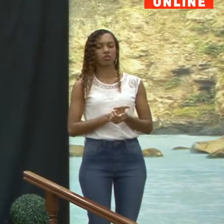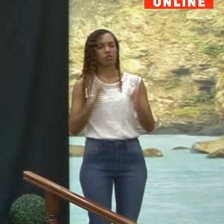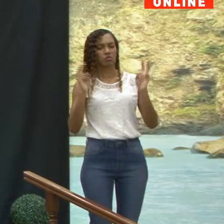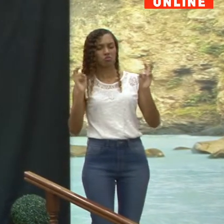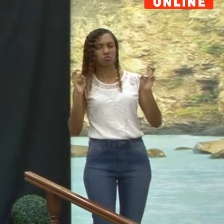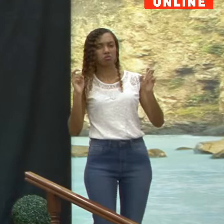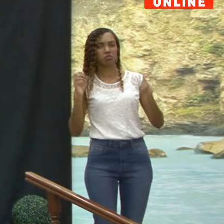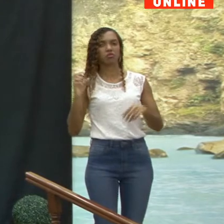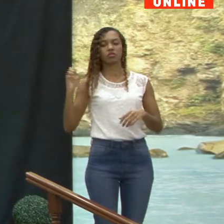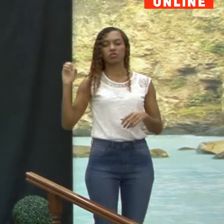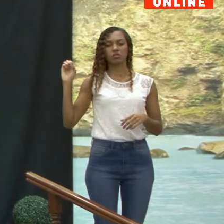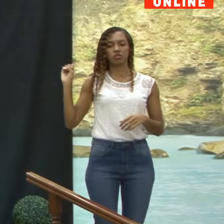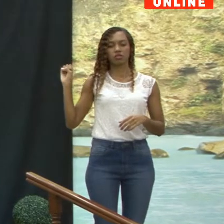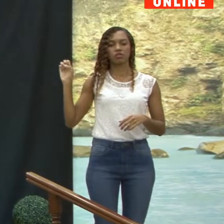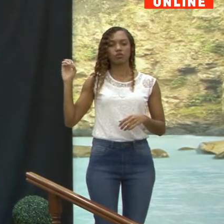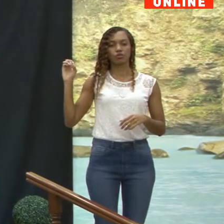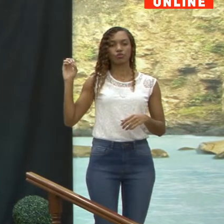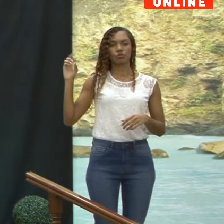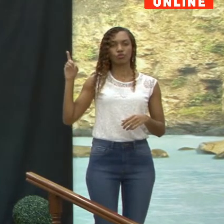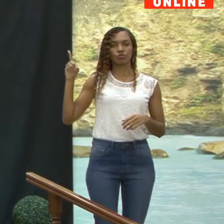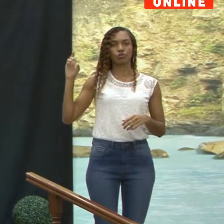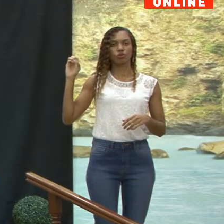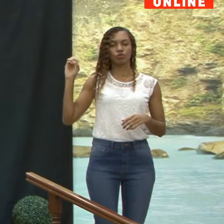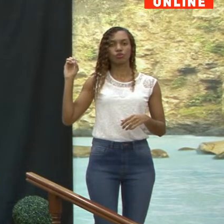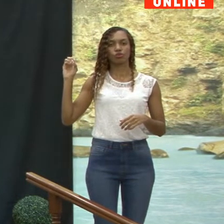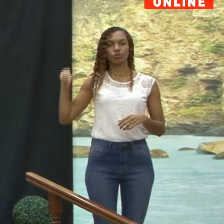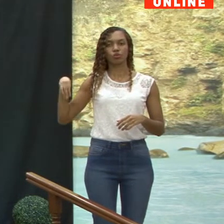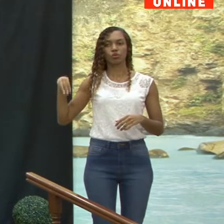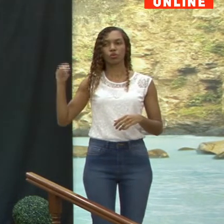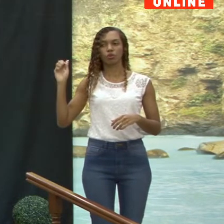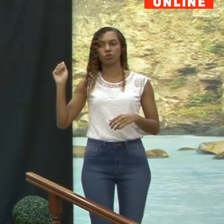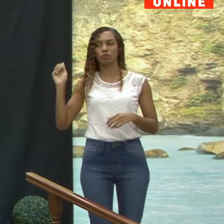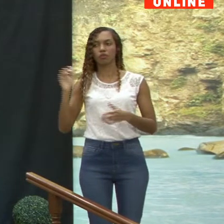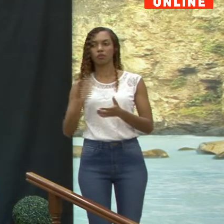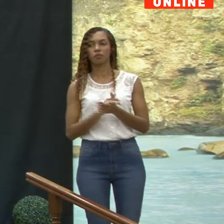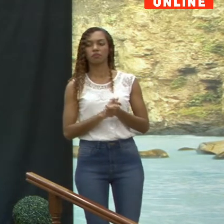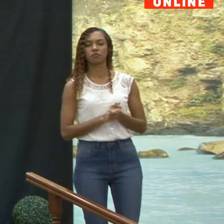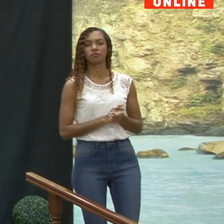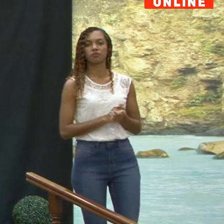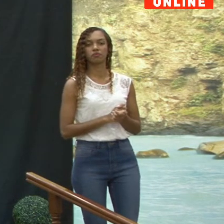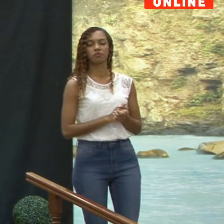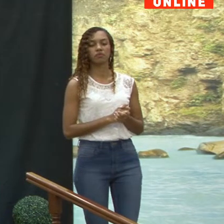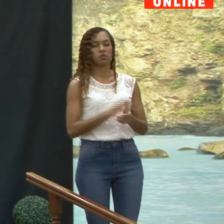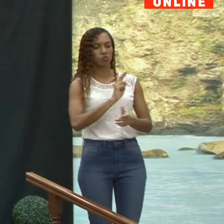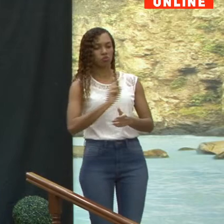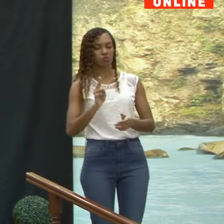lá, era Ló. E era um homem de Deus. E era amado.